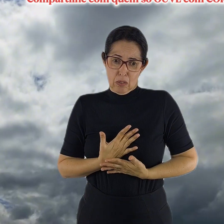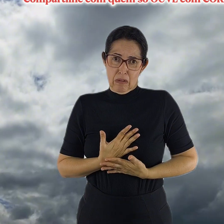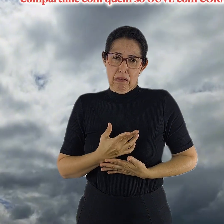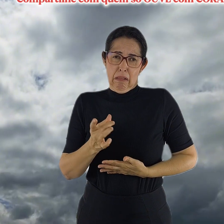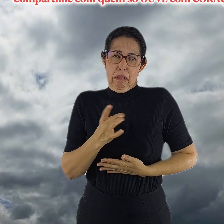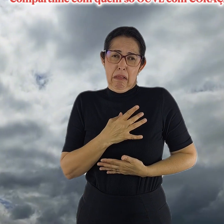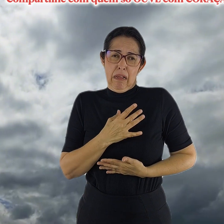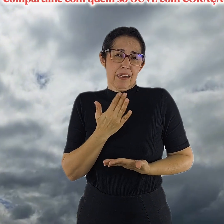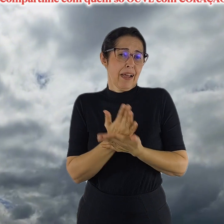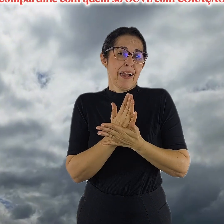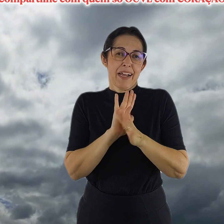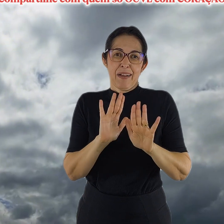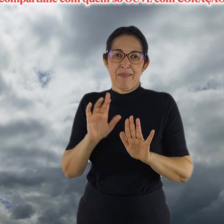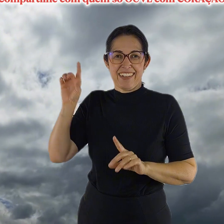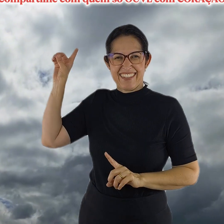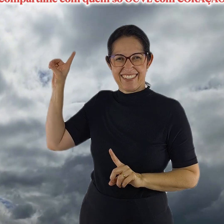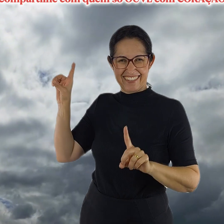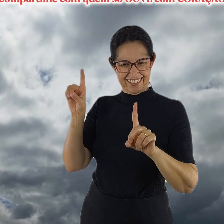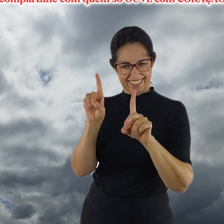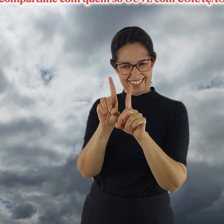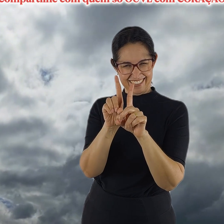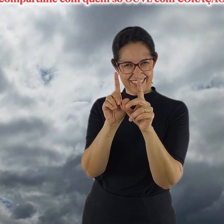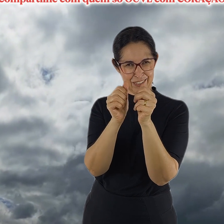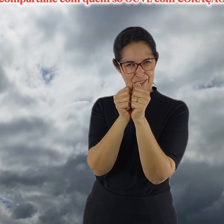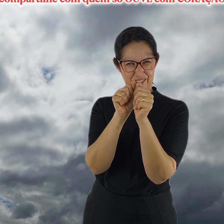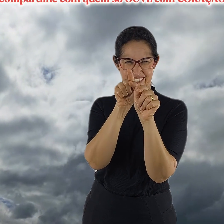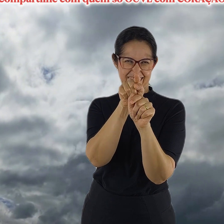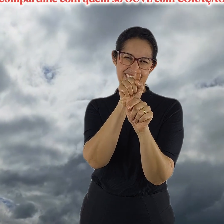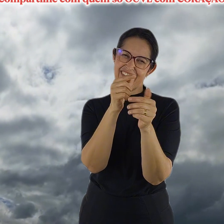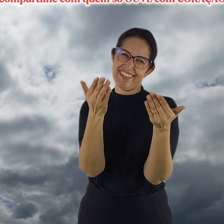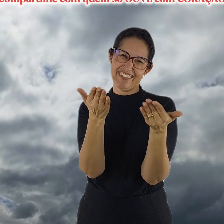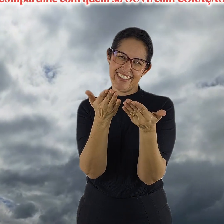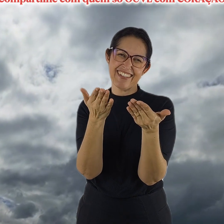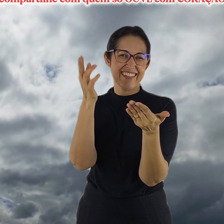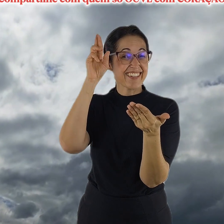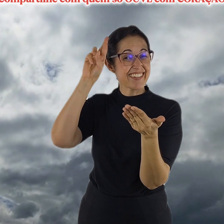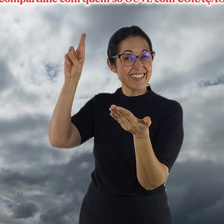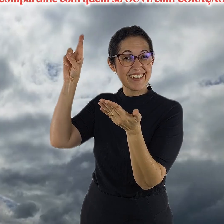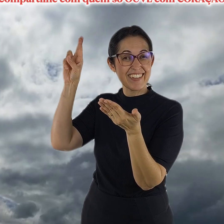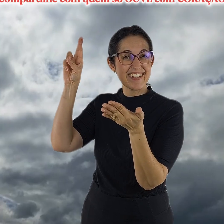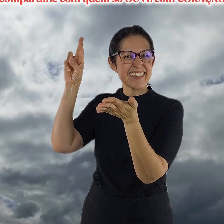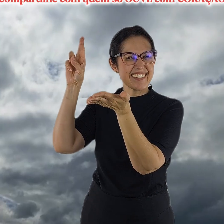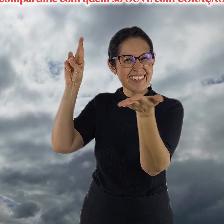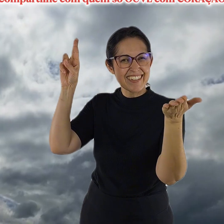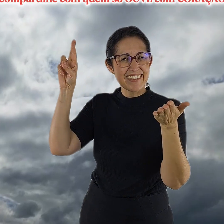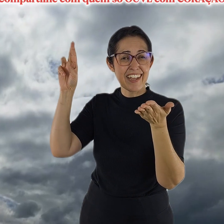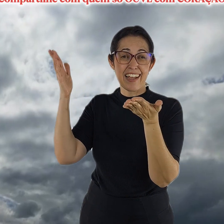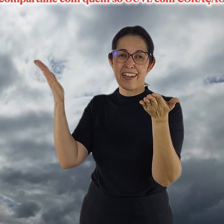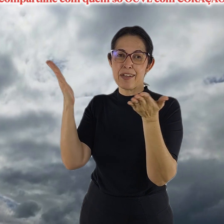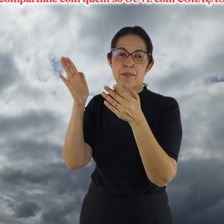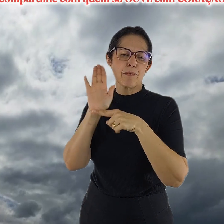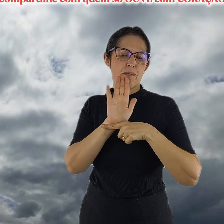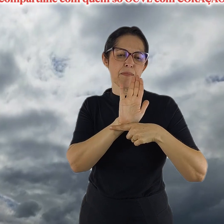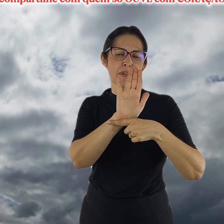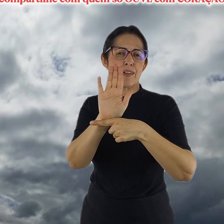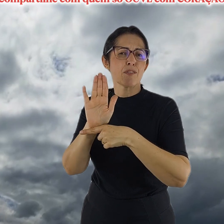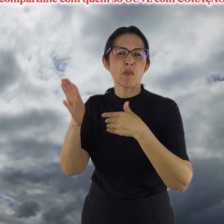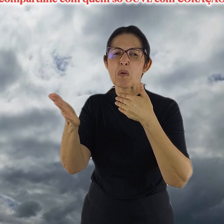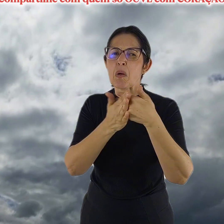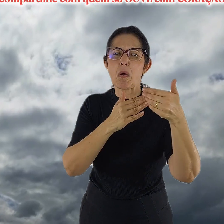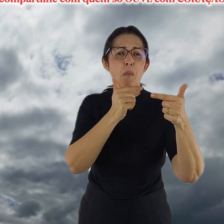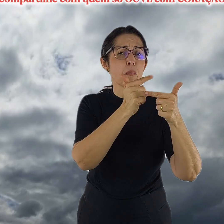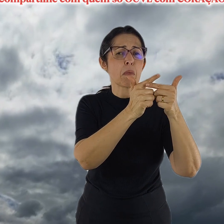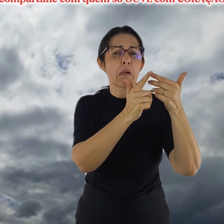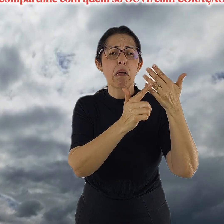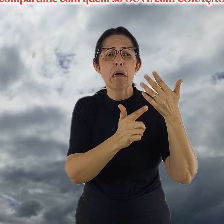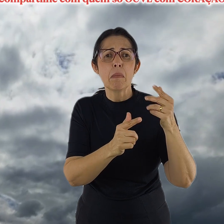está presente, e Ele está contigo. Meus irmãos, o Senhor está entrando nas nossas batalhas